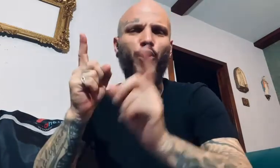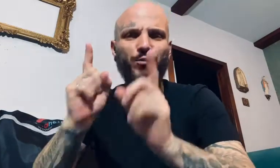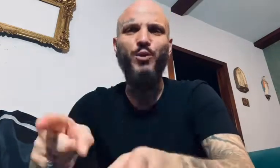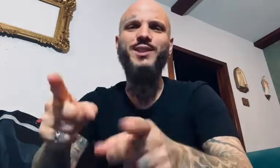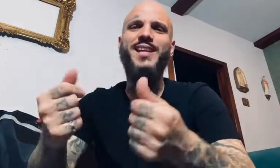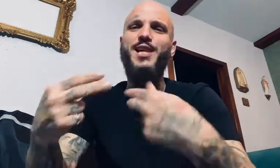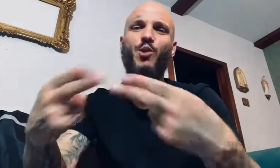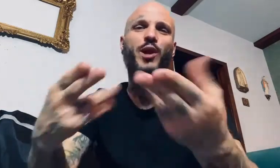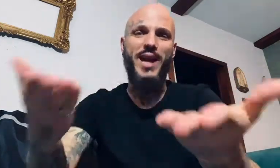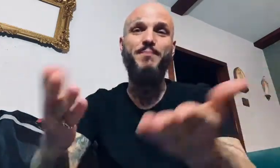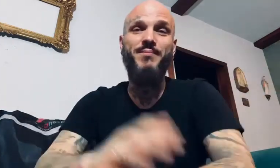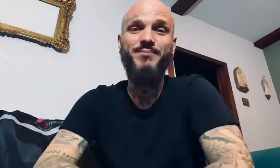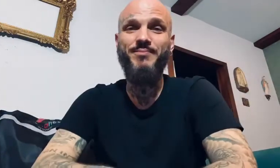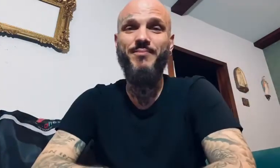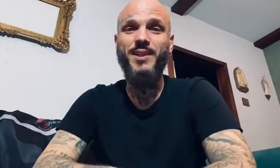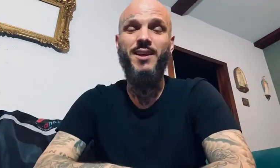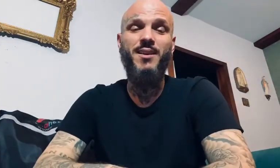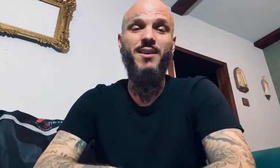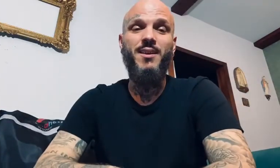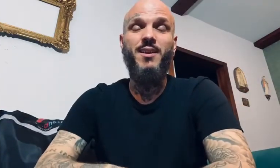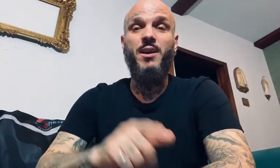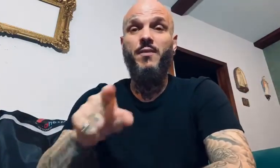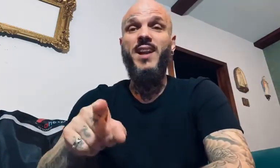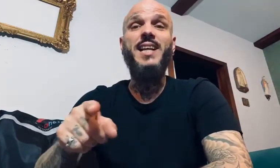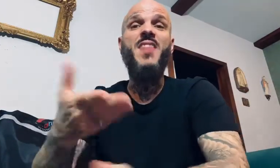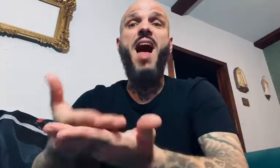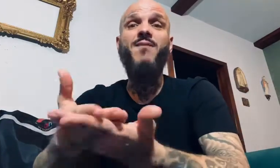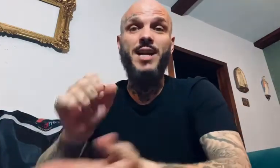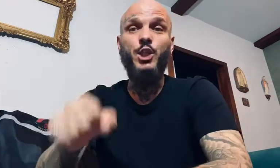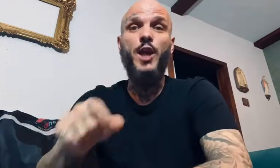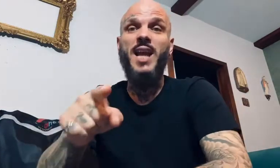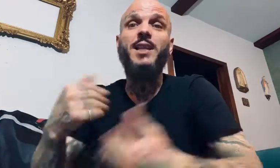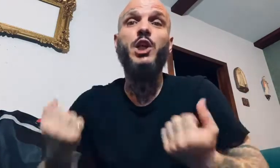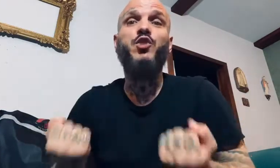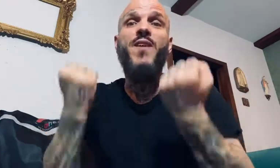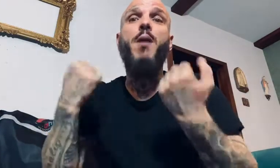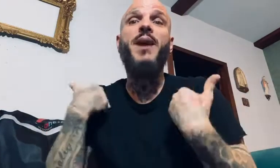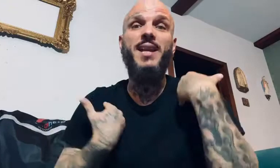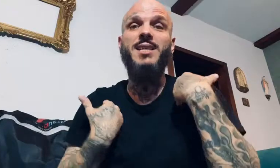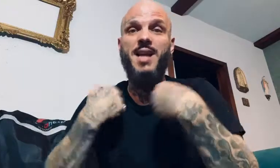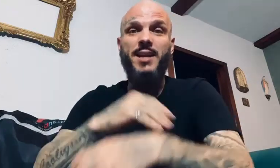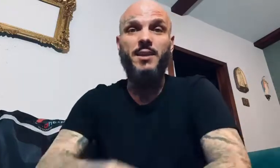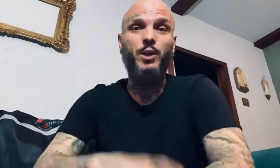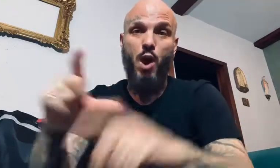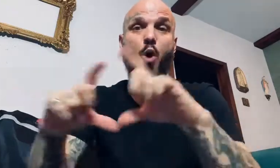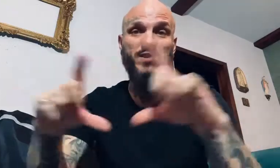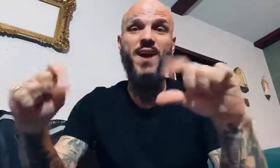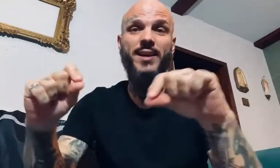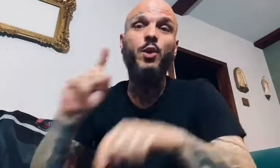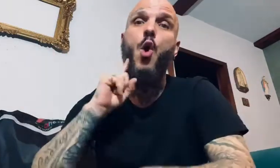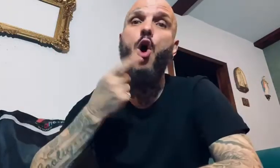Krankenversicherung muss Geld zurückgeben. Wenn ihr nachweisen könnt, dass ihr schwer behindert seid, also ausfällt,